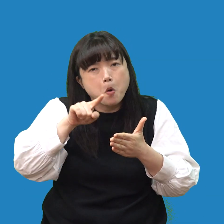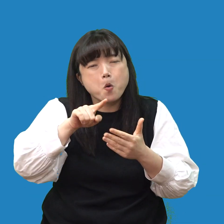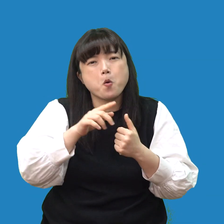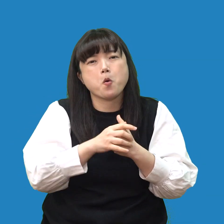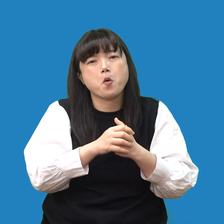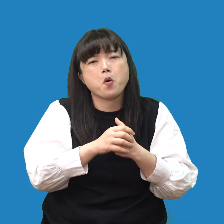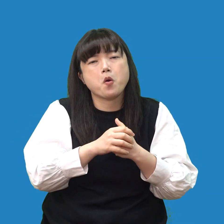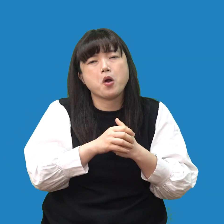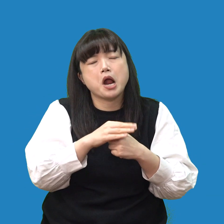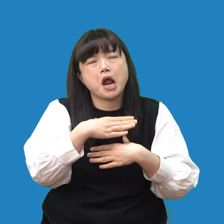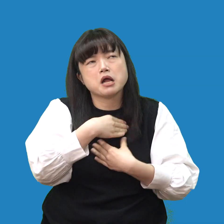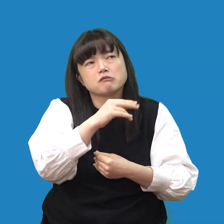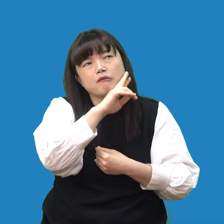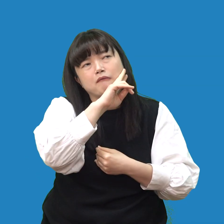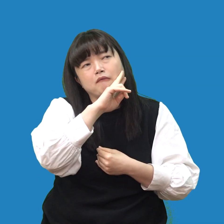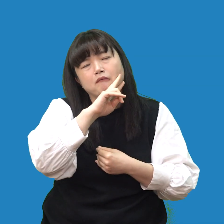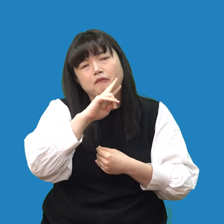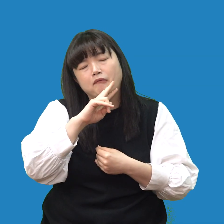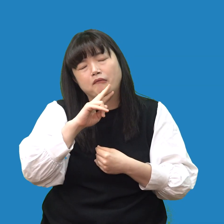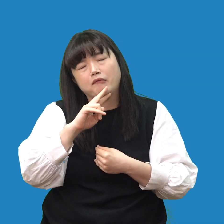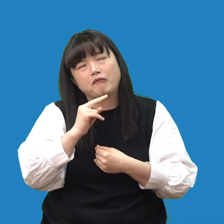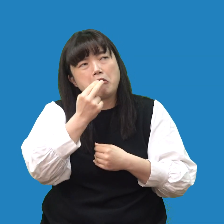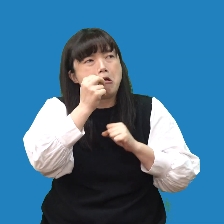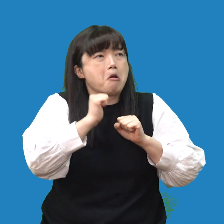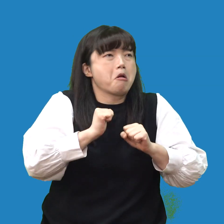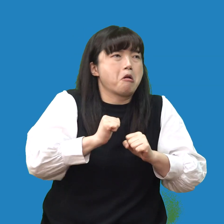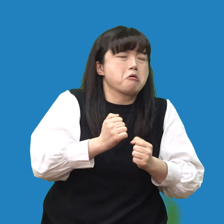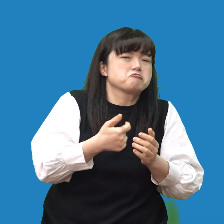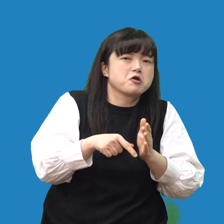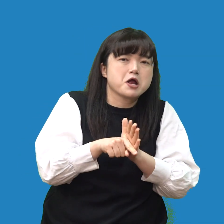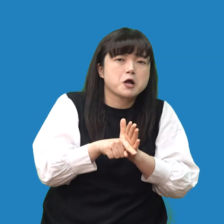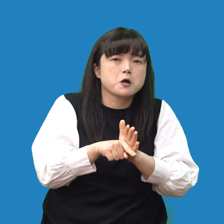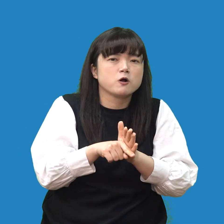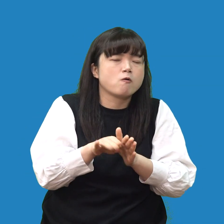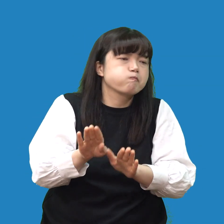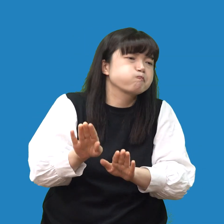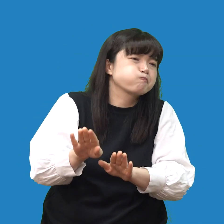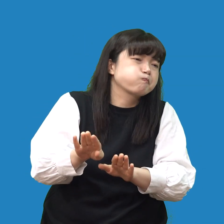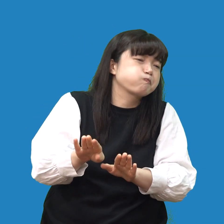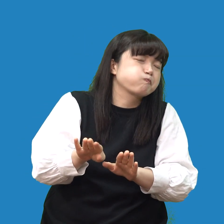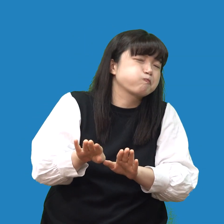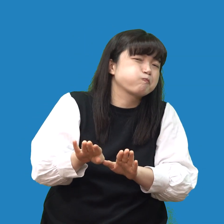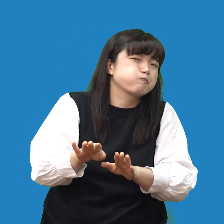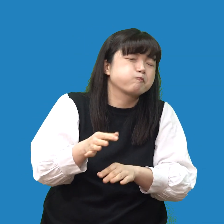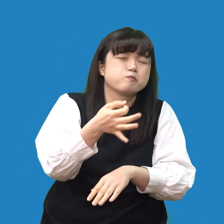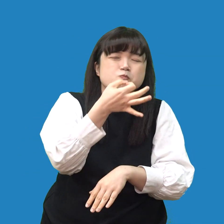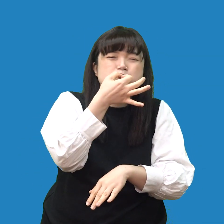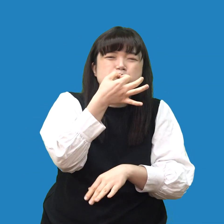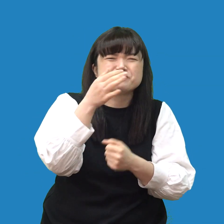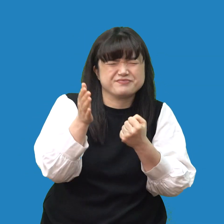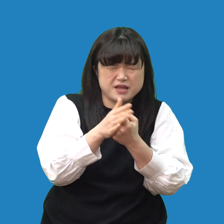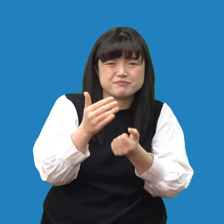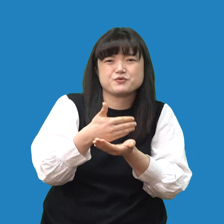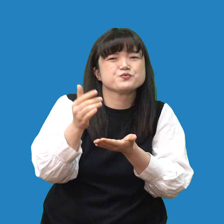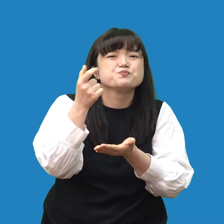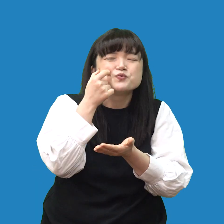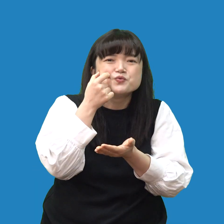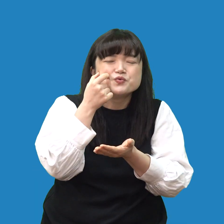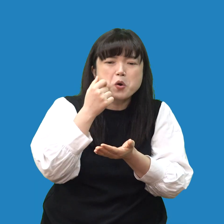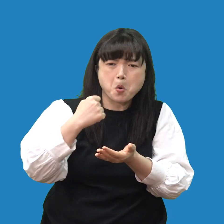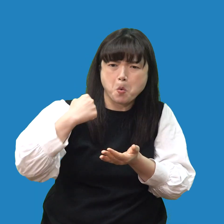이스라엘이 안정과 생존에 대한 그 욕구 때문에 쫓아내지 못했던 겁니다. 이 강력한